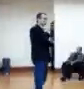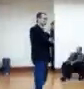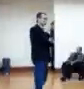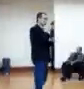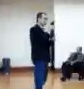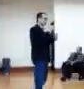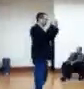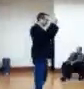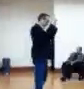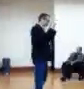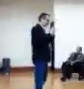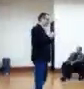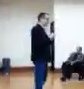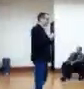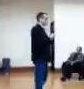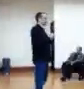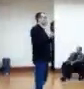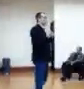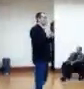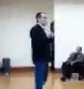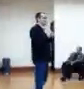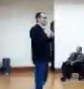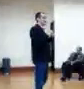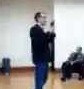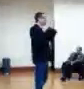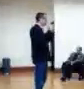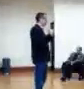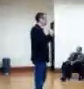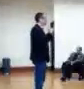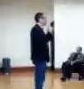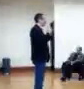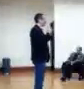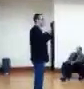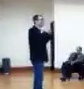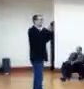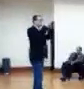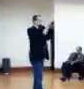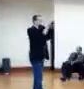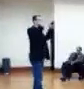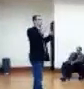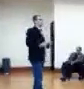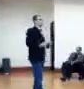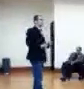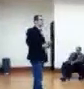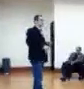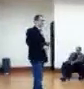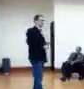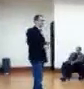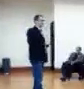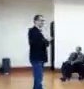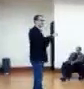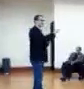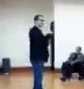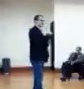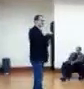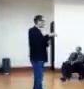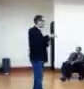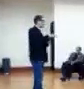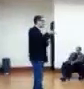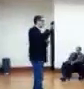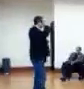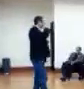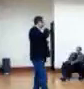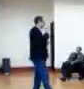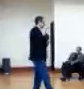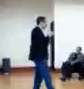montón de estudiantes que en esa época estaban en teoría para el diseño visual 3, que es una asignatura de diseño gráfico que tiene como uno de los temas comunicación